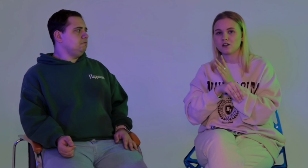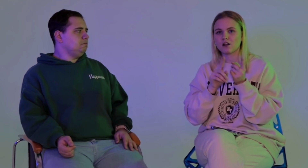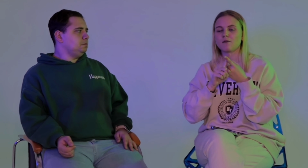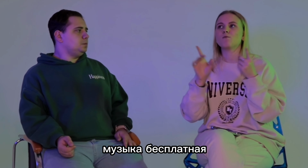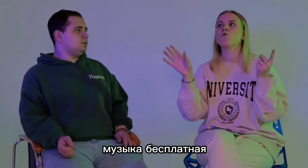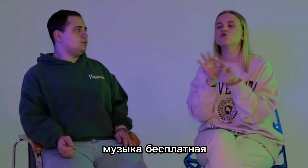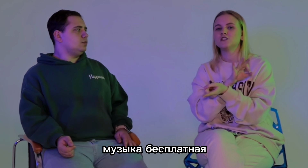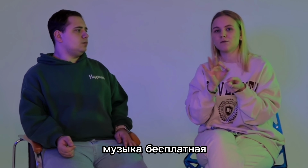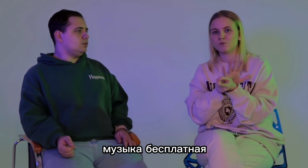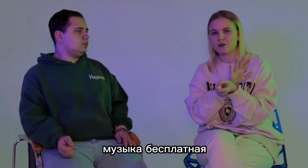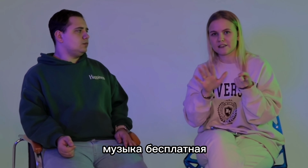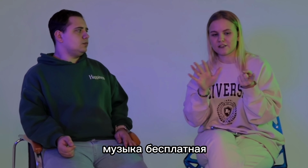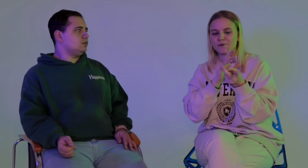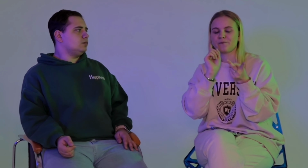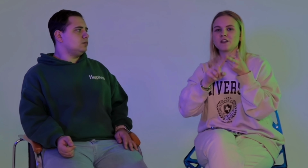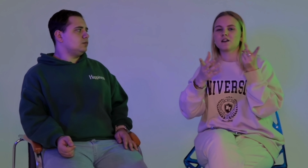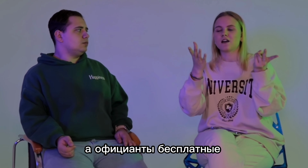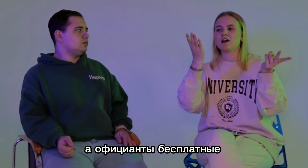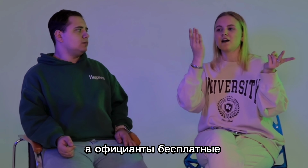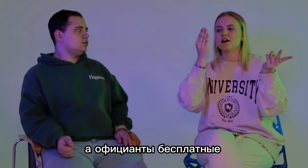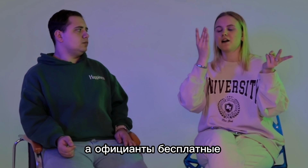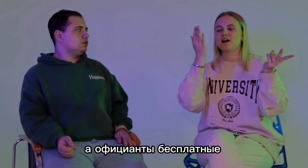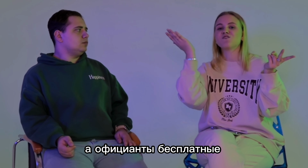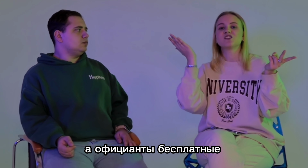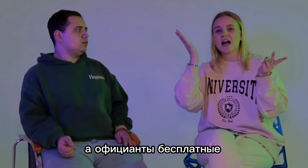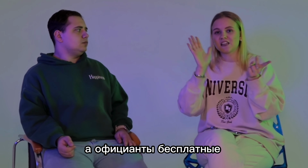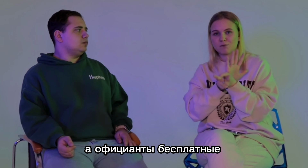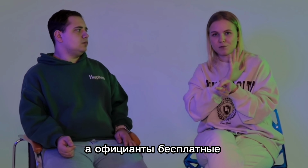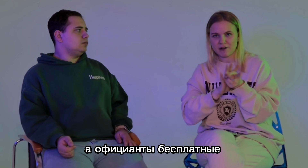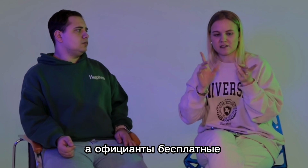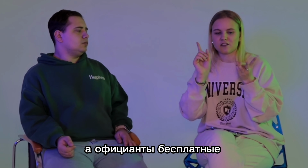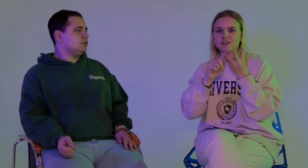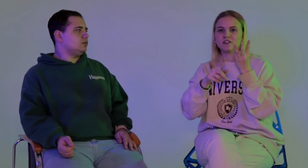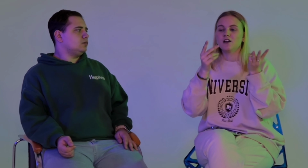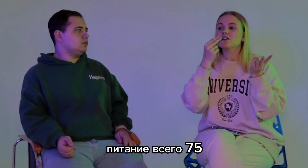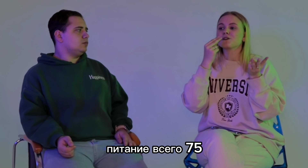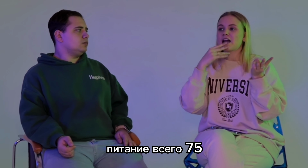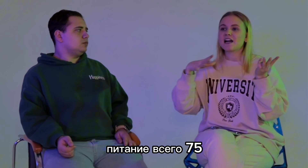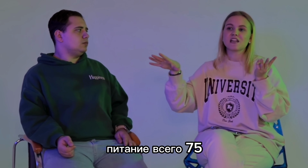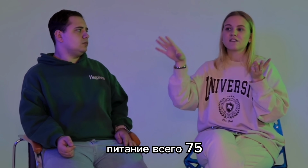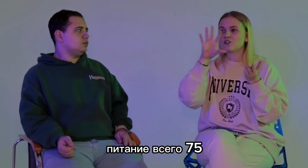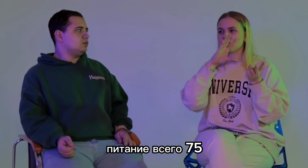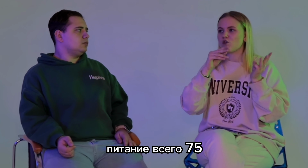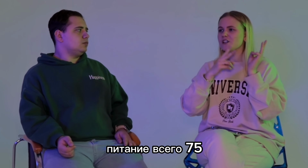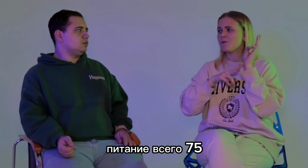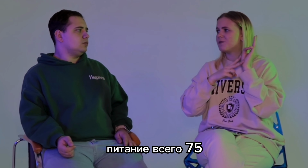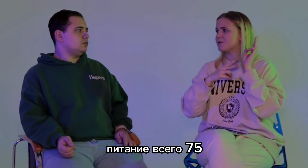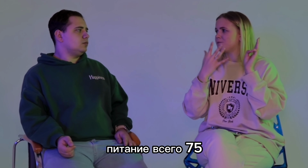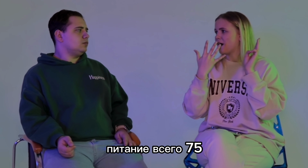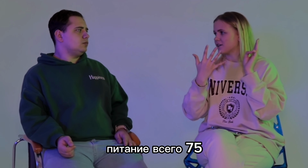выходило, музыка бесплатная, официанты бесплатные, питание всего